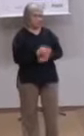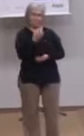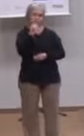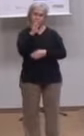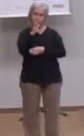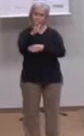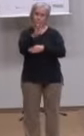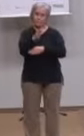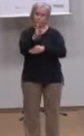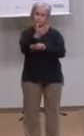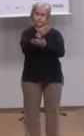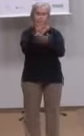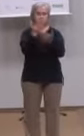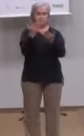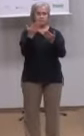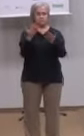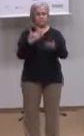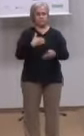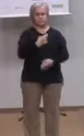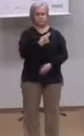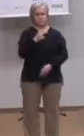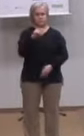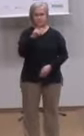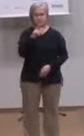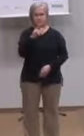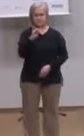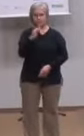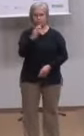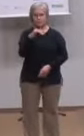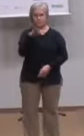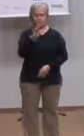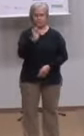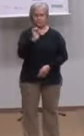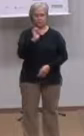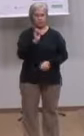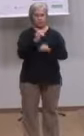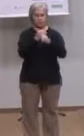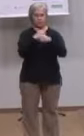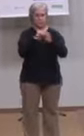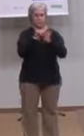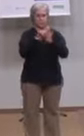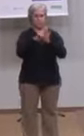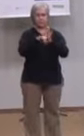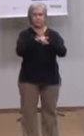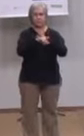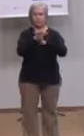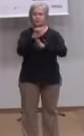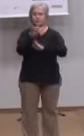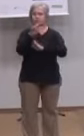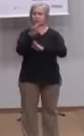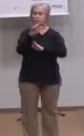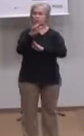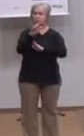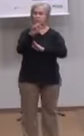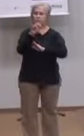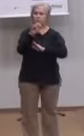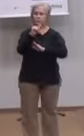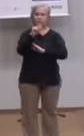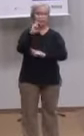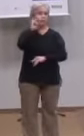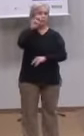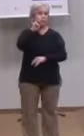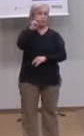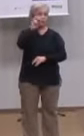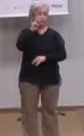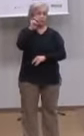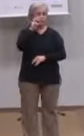Boa tarde, sou Luciane, ambulatório de ELA do Rio Grande do Norte.